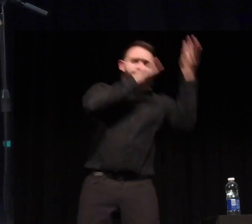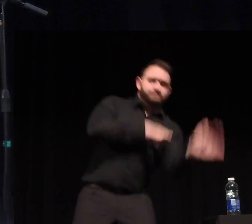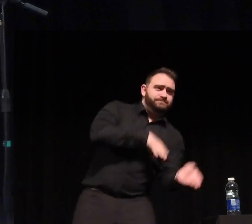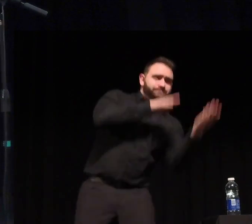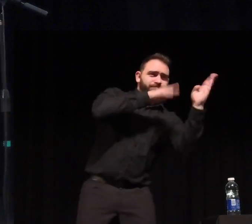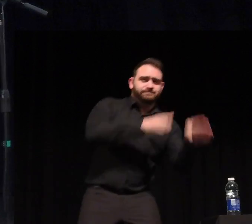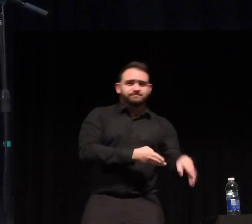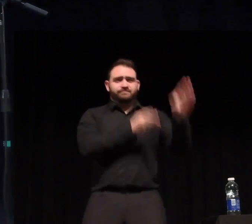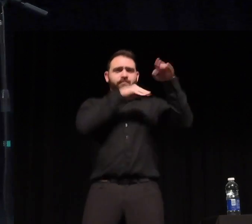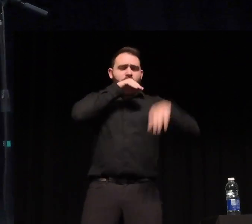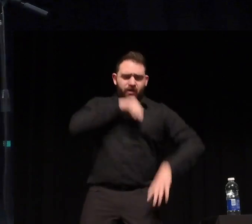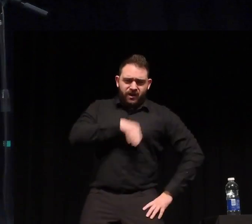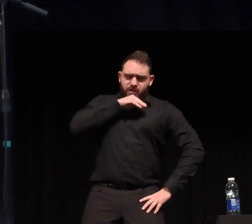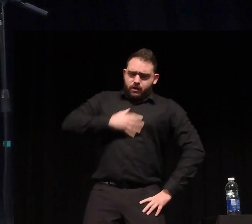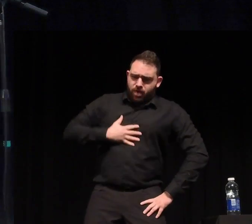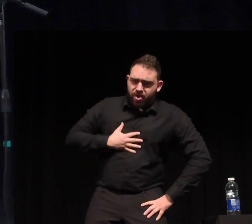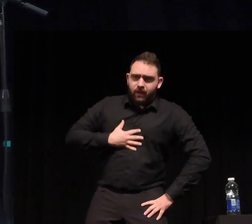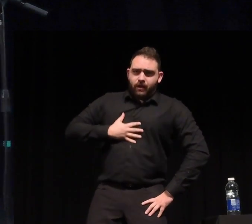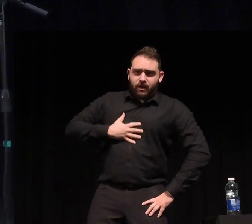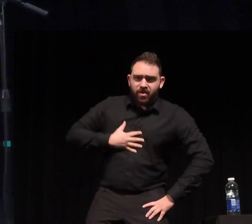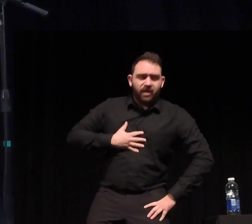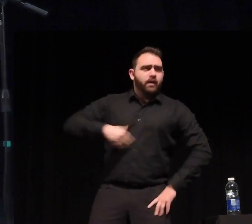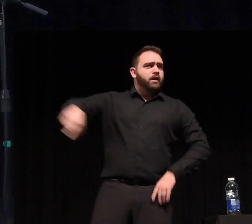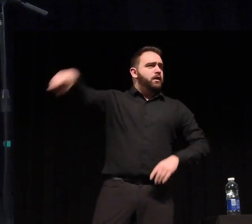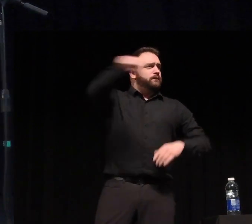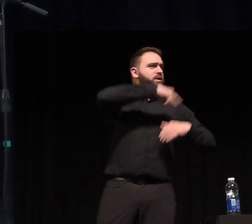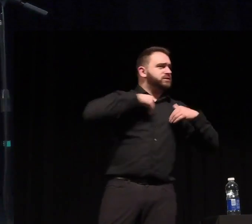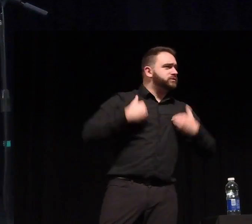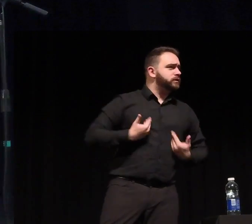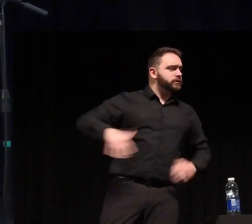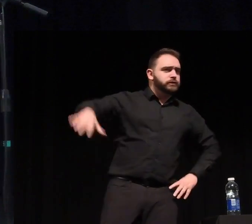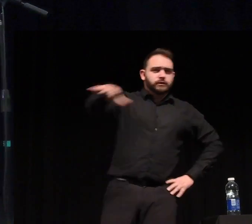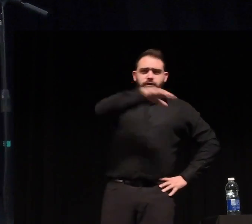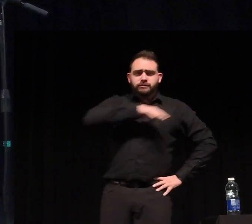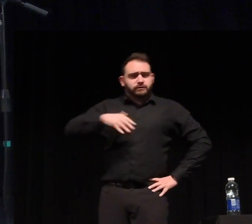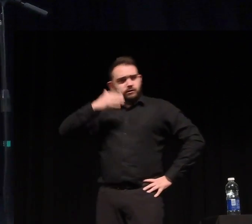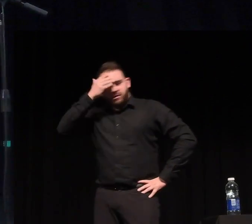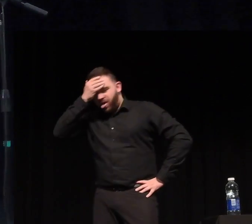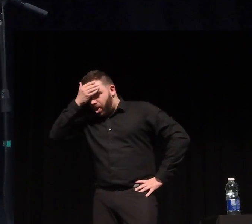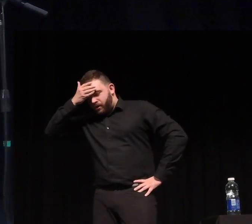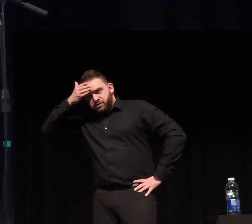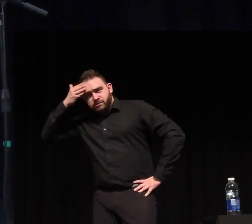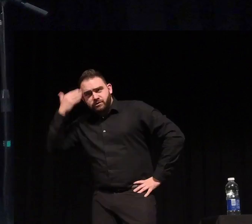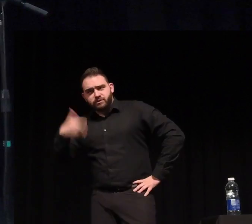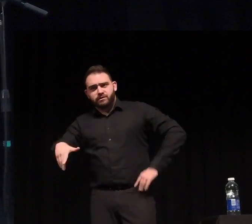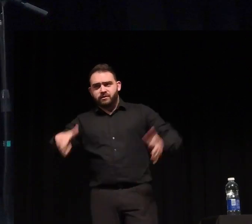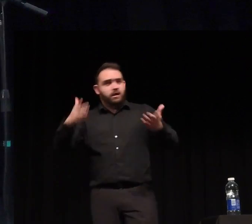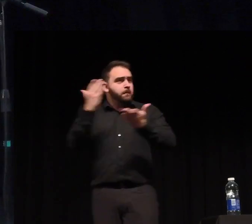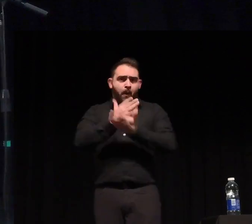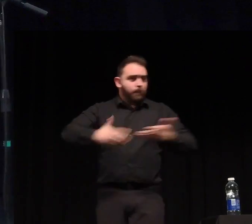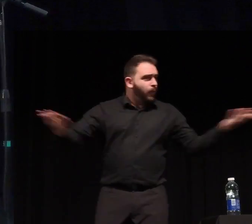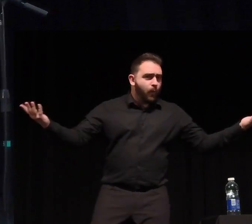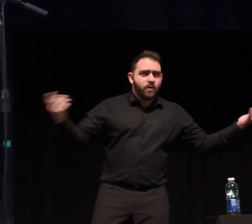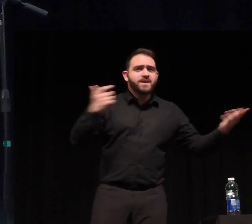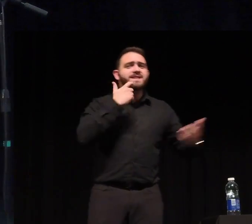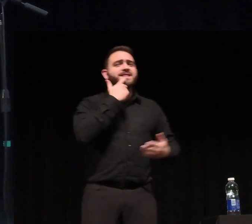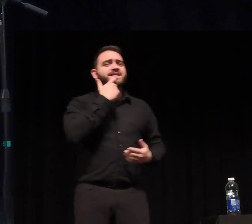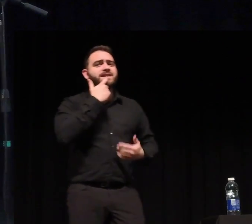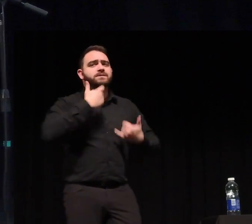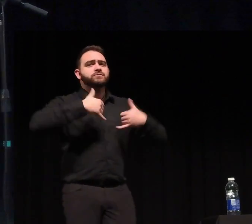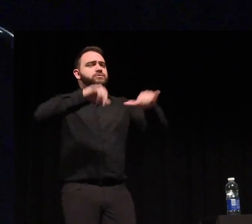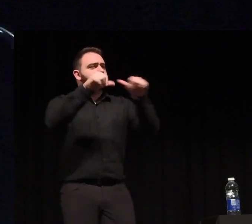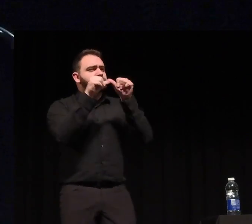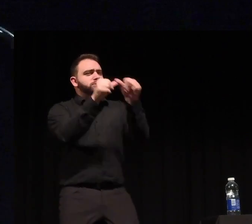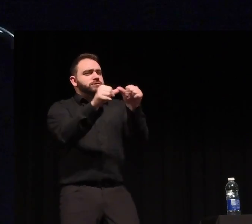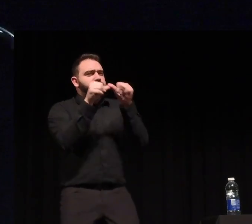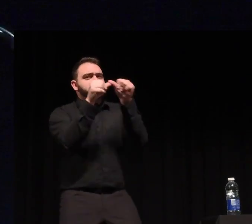Un par un, ils se sont fatigués. Un par un, ils se sont arrêtés. Tous sauf Amik, qui dansait vers la gauche, dansait vers